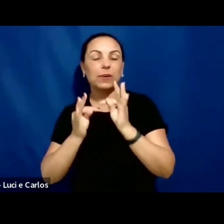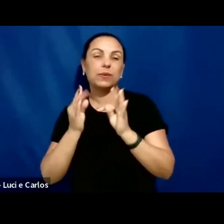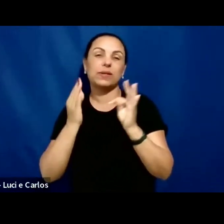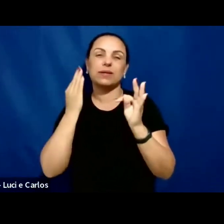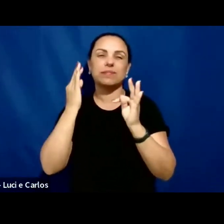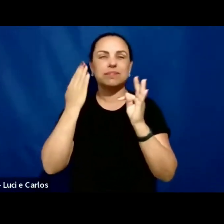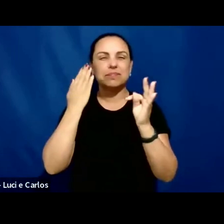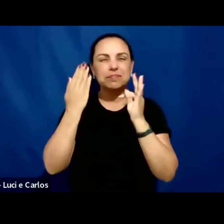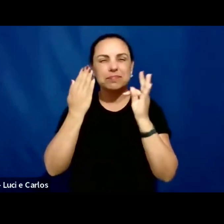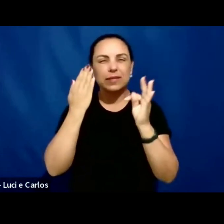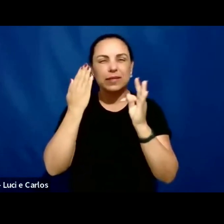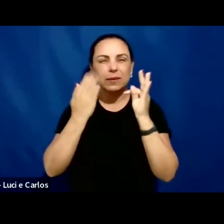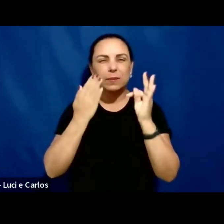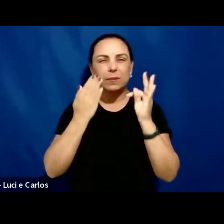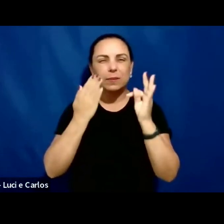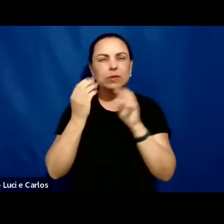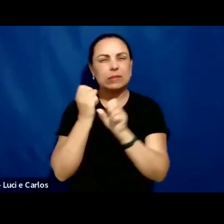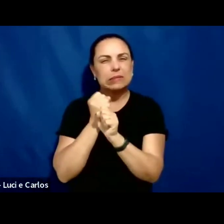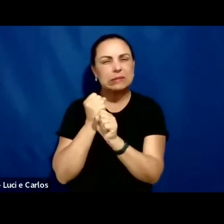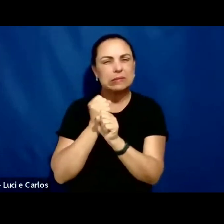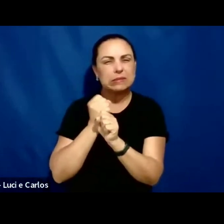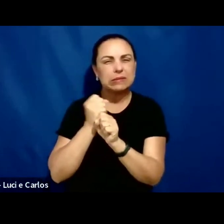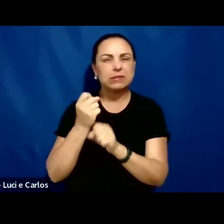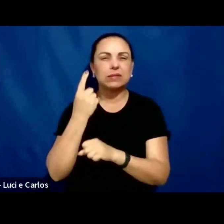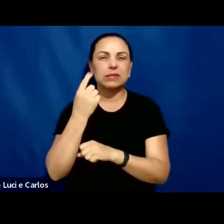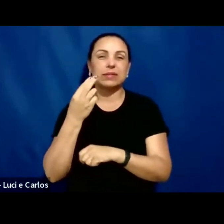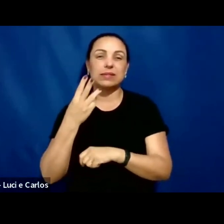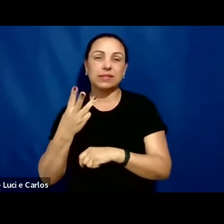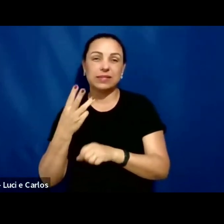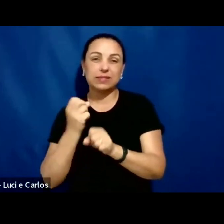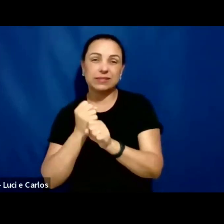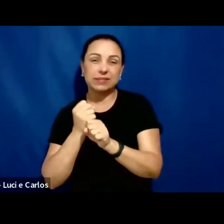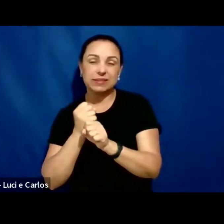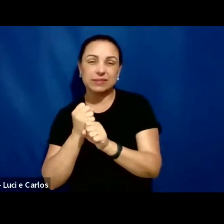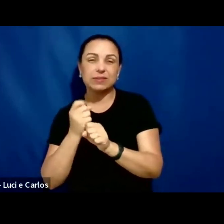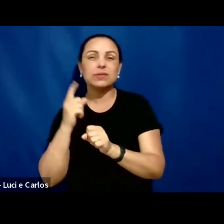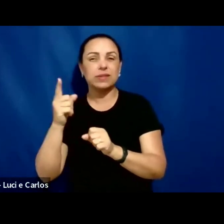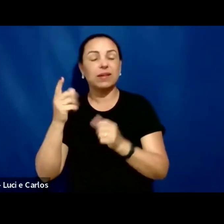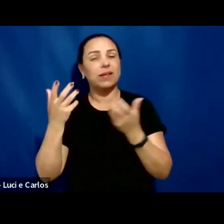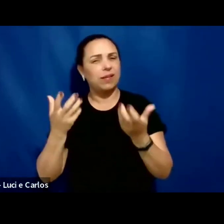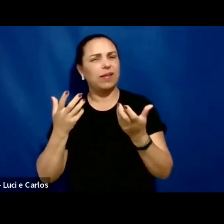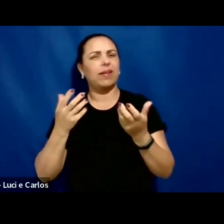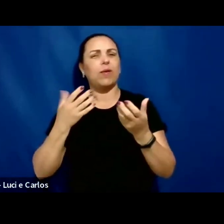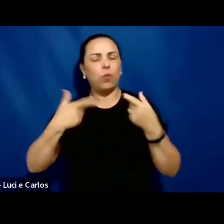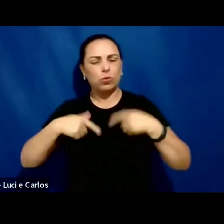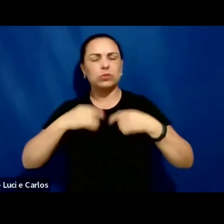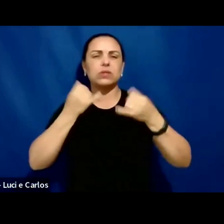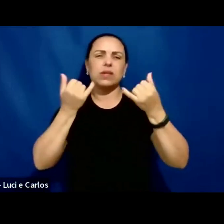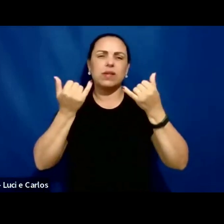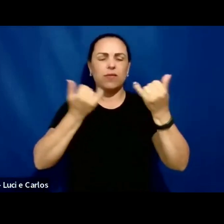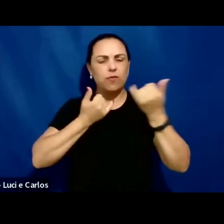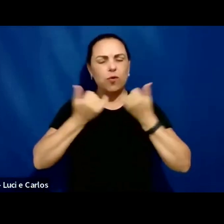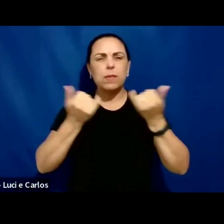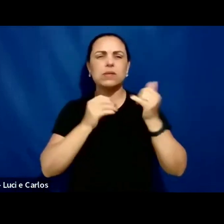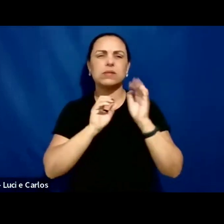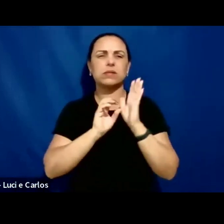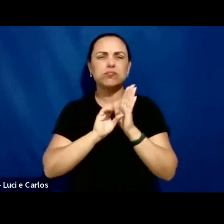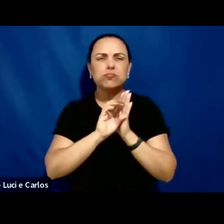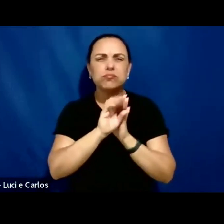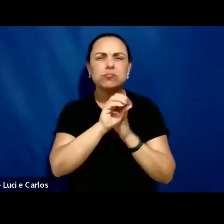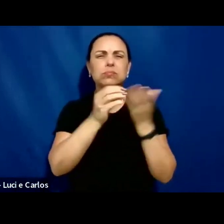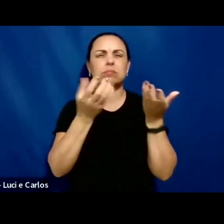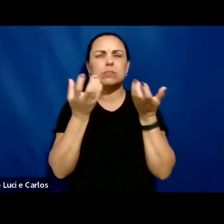de forma natural. E hoje aqui eu quero entregar ali o meu melhor, o meu máximo, para lhe